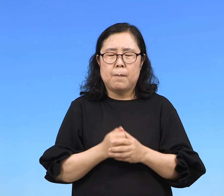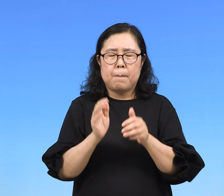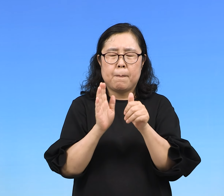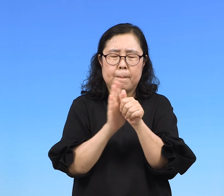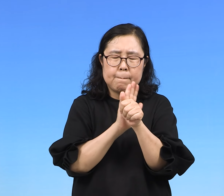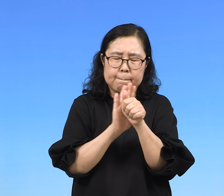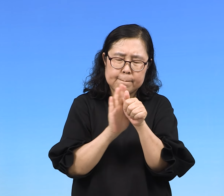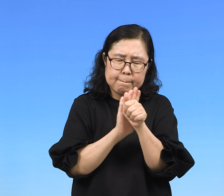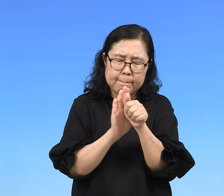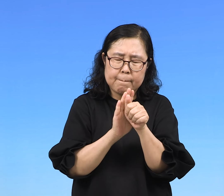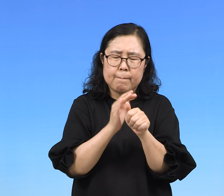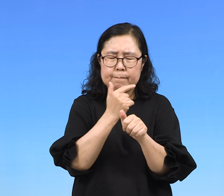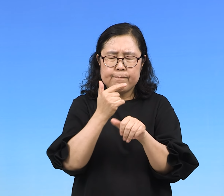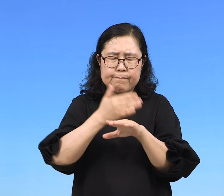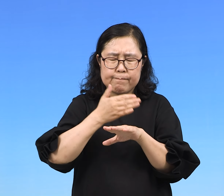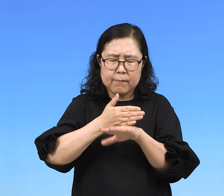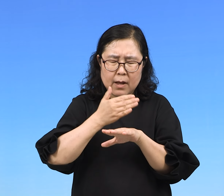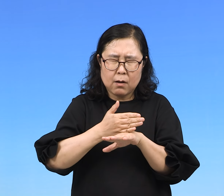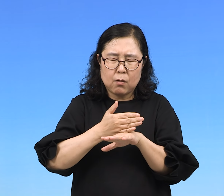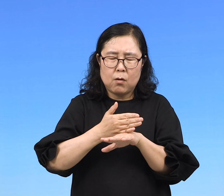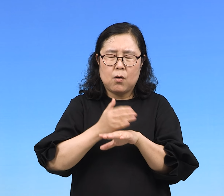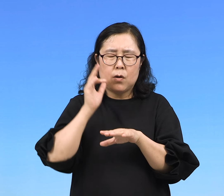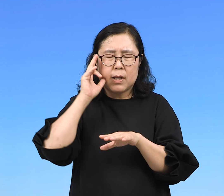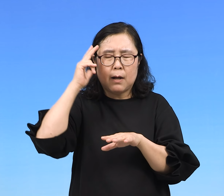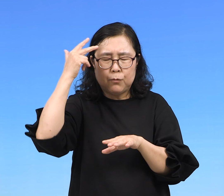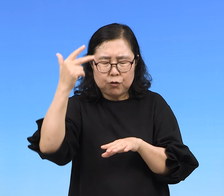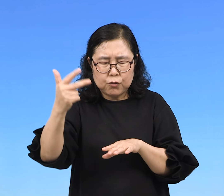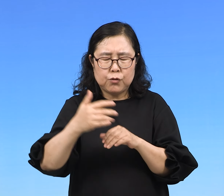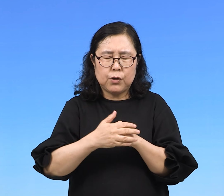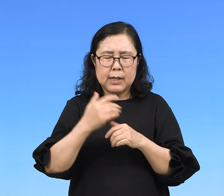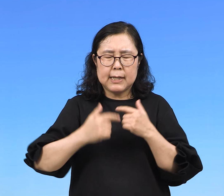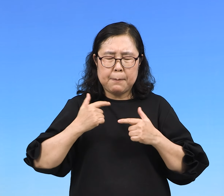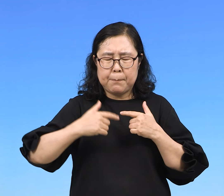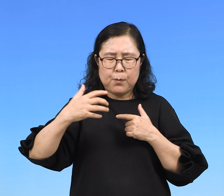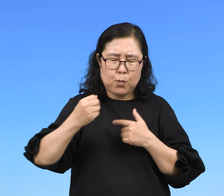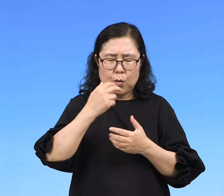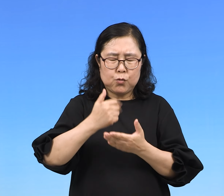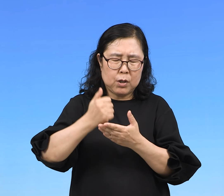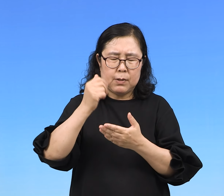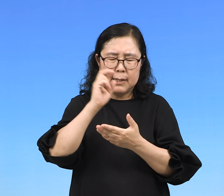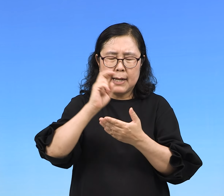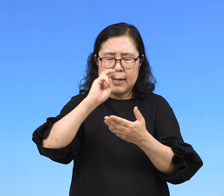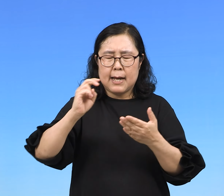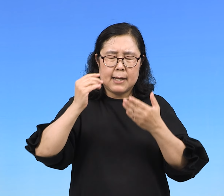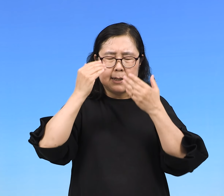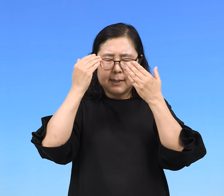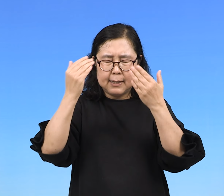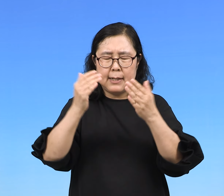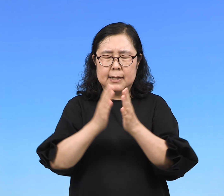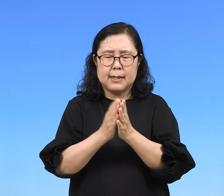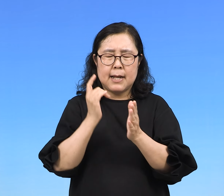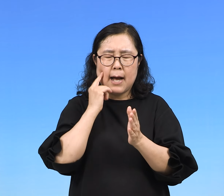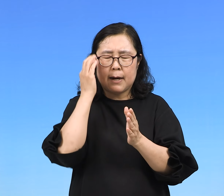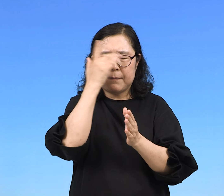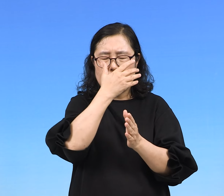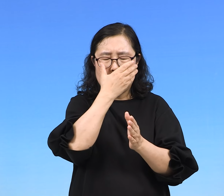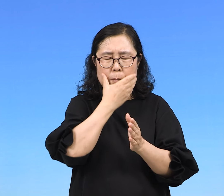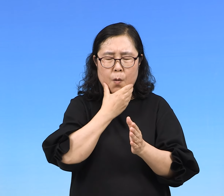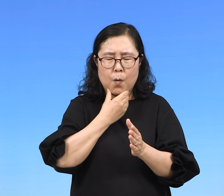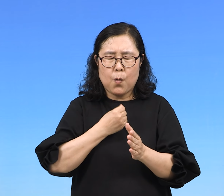너무 아버지만 주시는 주님의 은혜 감사하며 그렇게 다시 다음 주일 기쁨으로 주님을 찬양하는